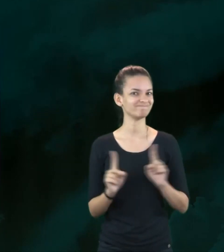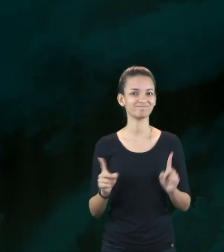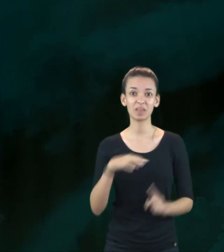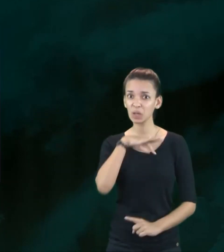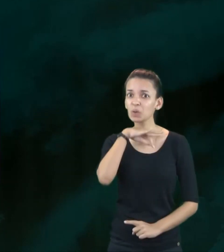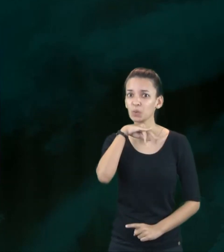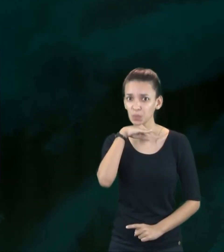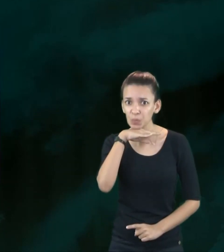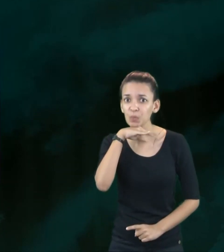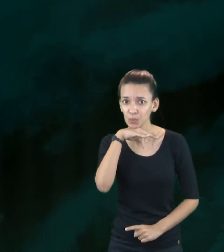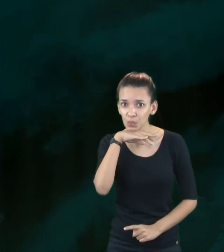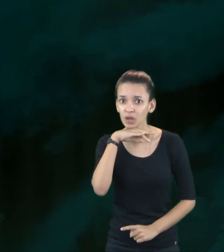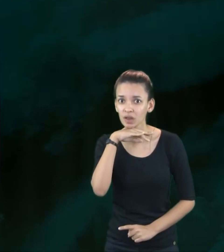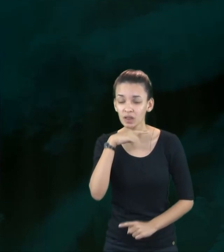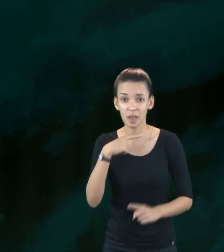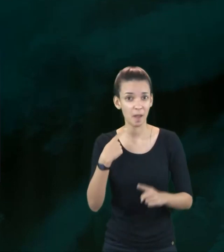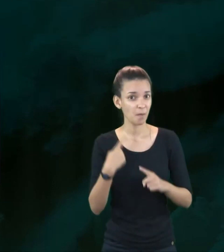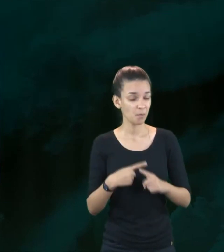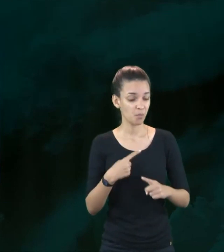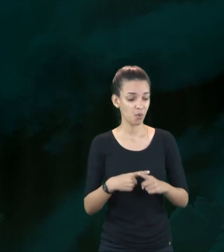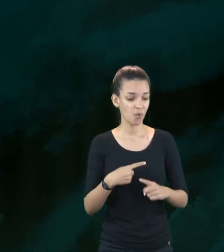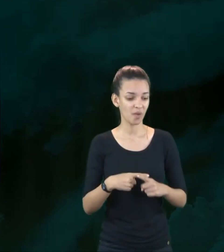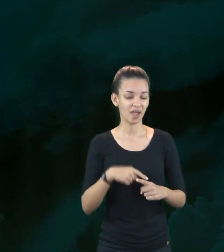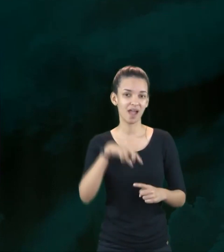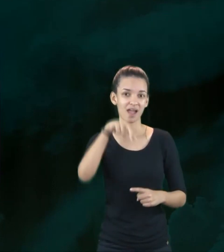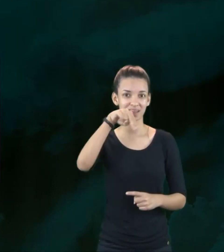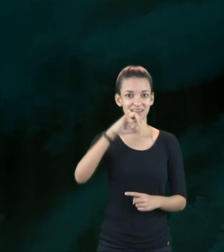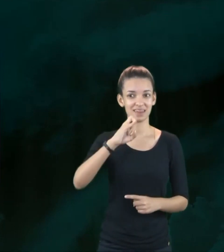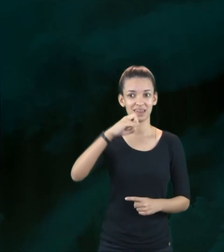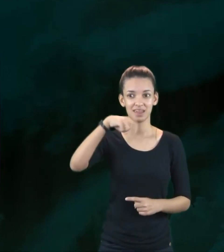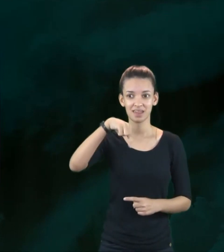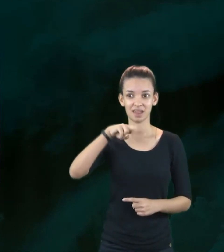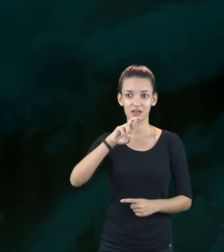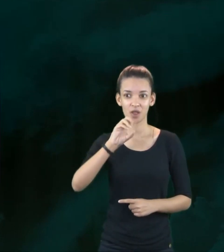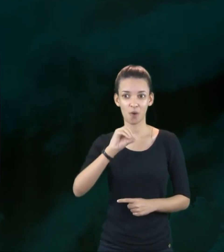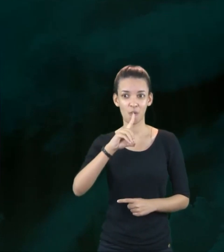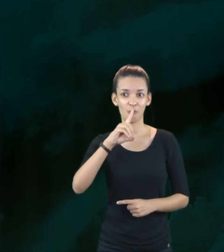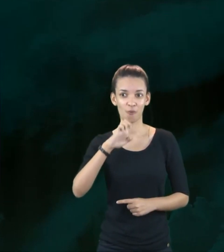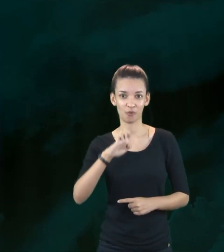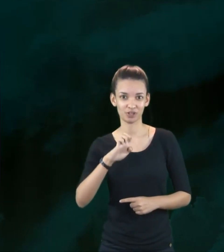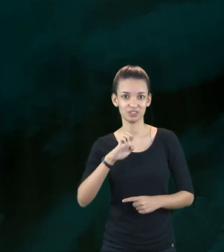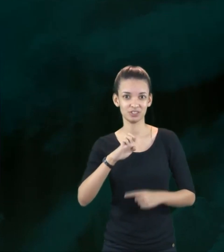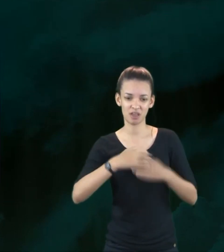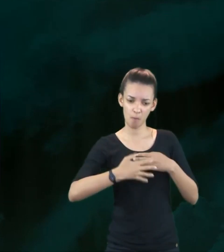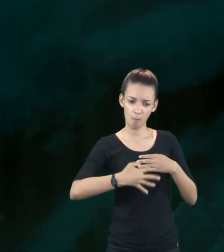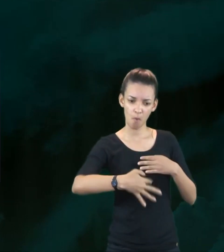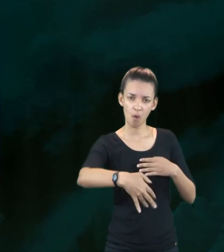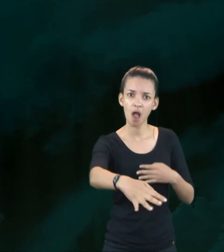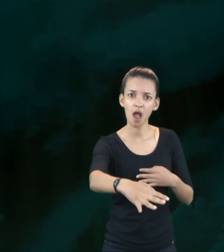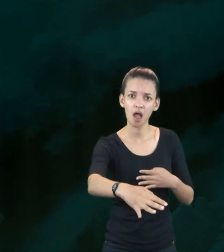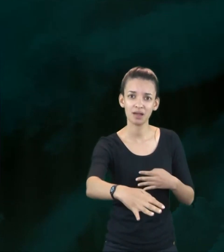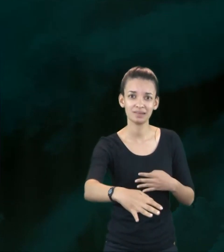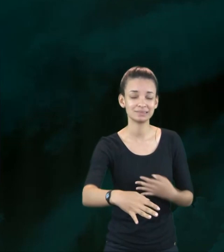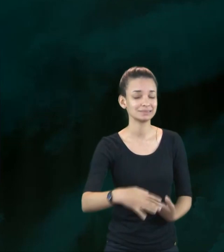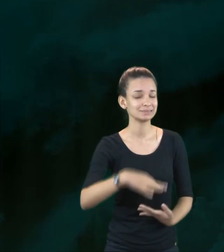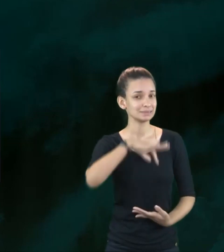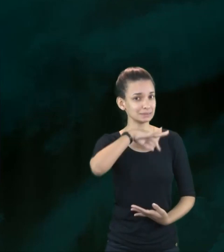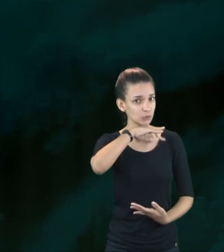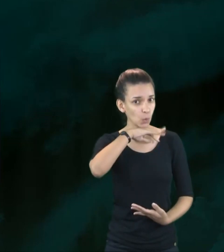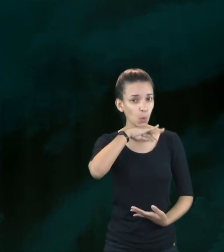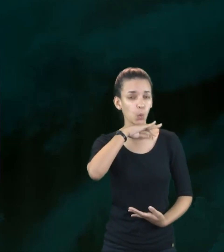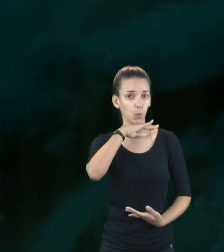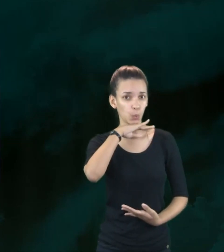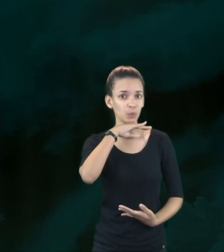Nimrod, a coisa ficou feia, porque Nimrod foi o